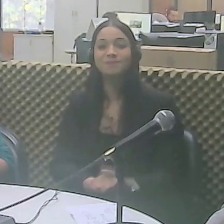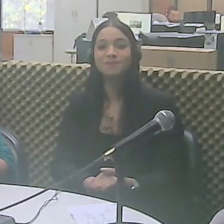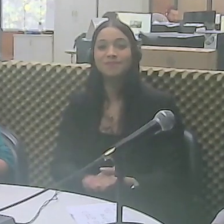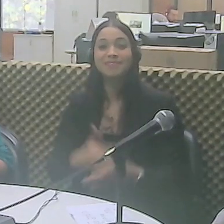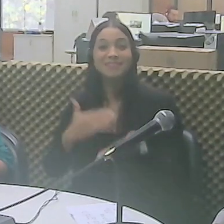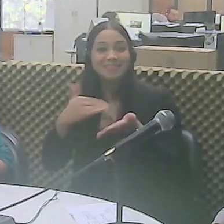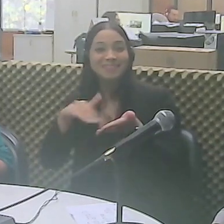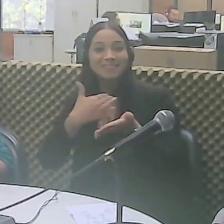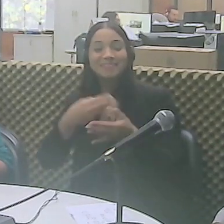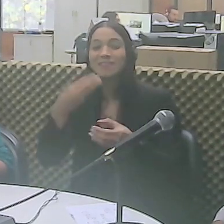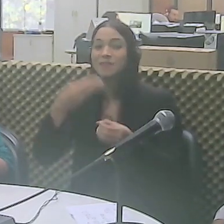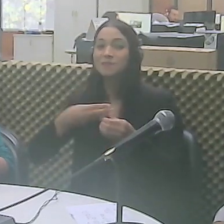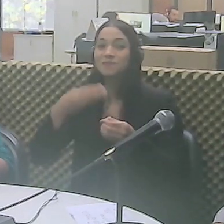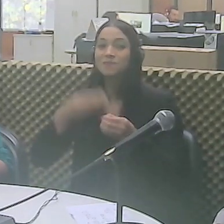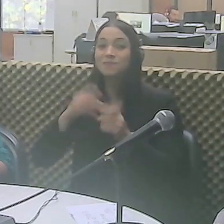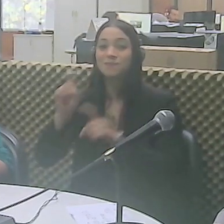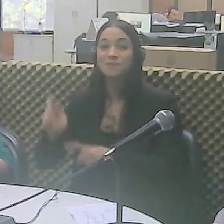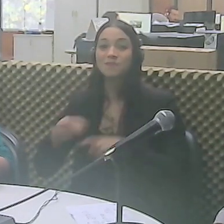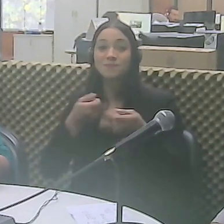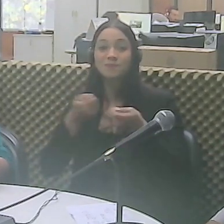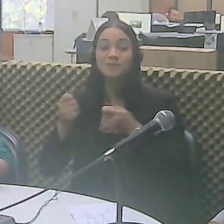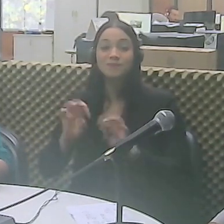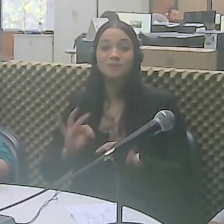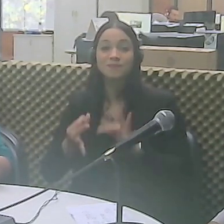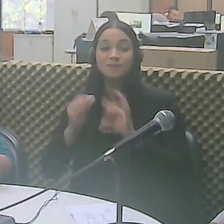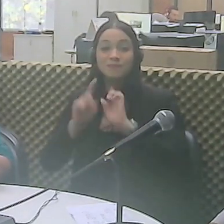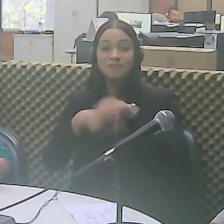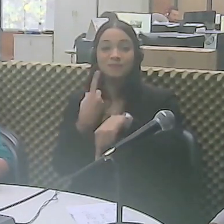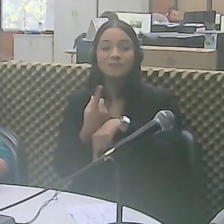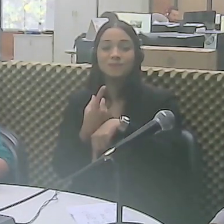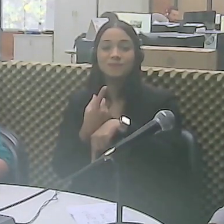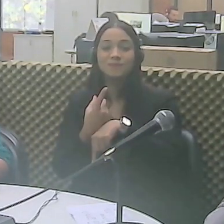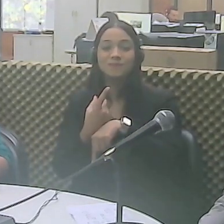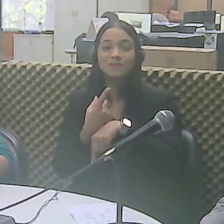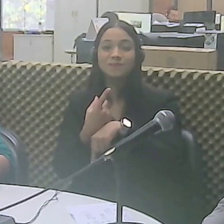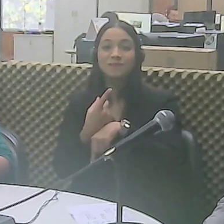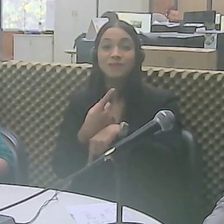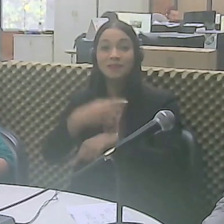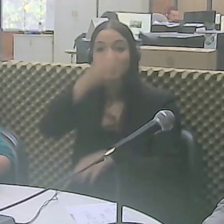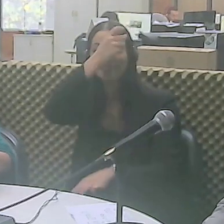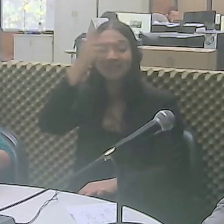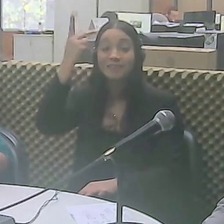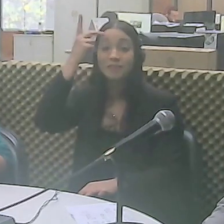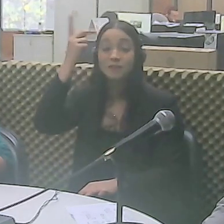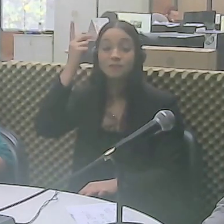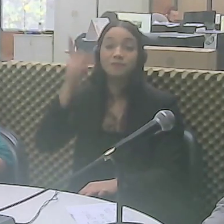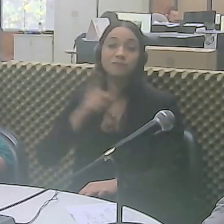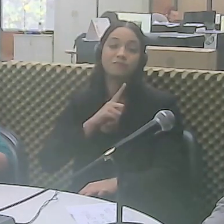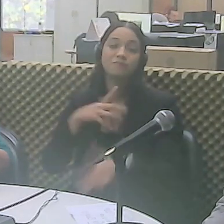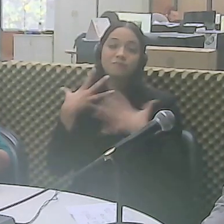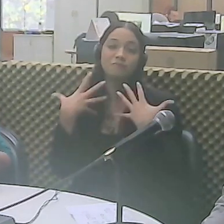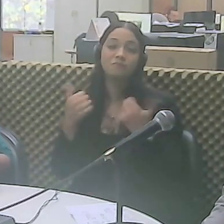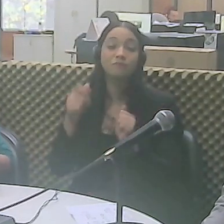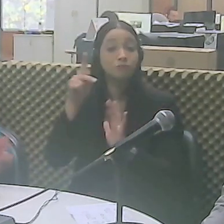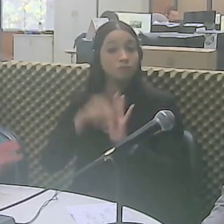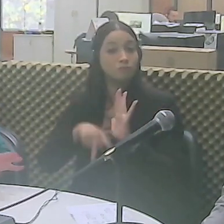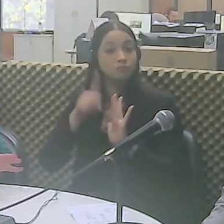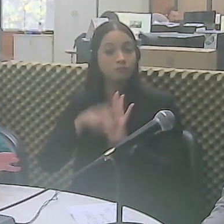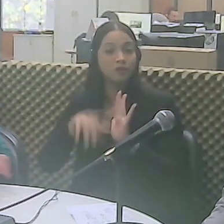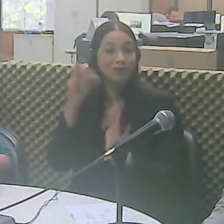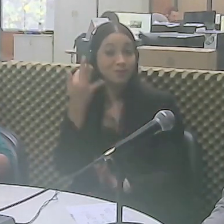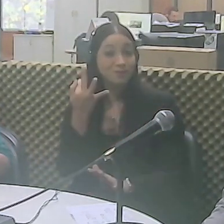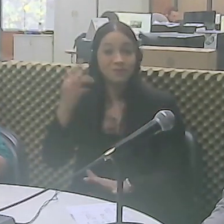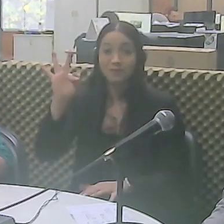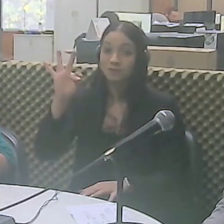meio da Secretaria Municipal de Agronegócio, Economia e Inovação, a Prefeitura fez a adesão a esse programa